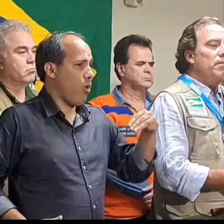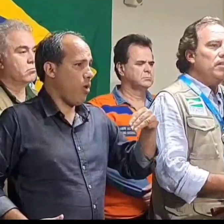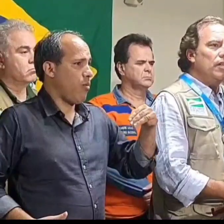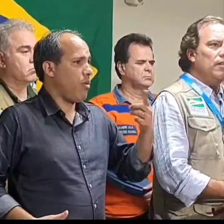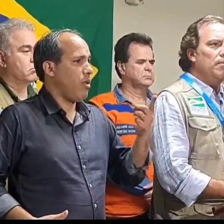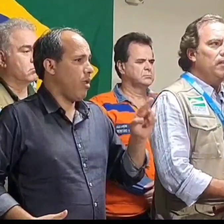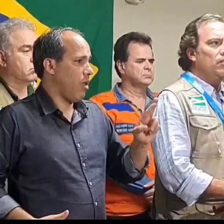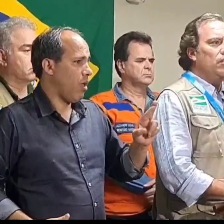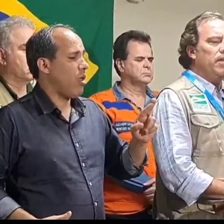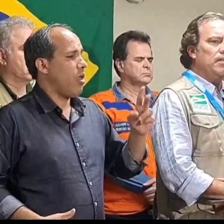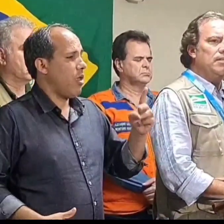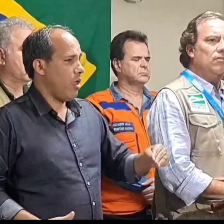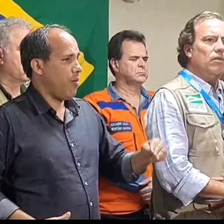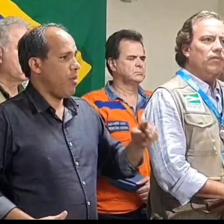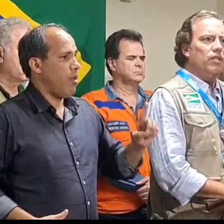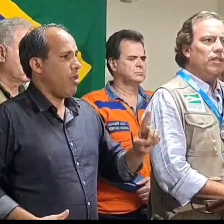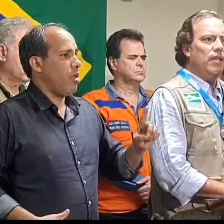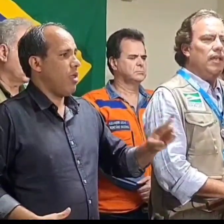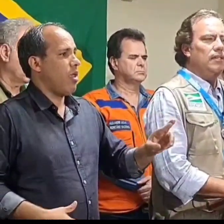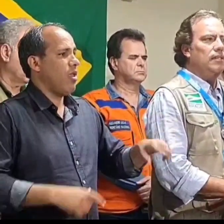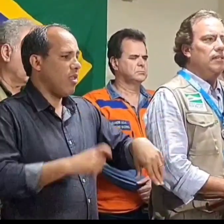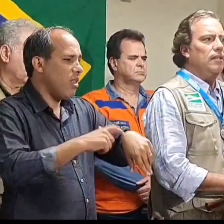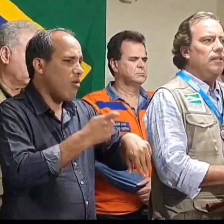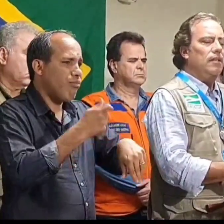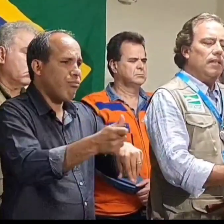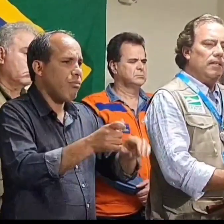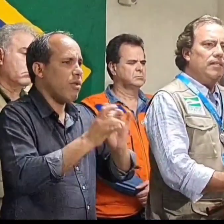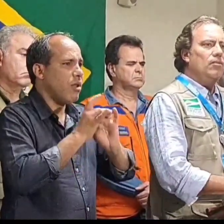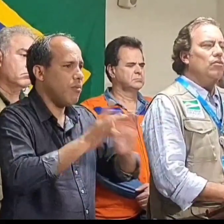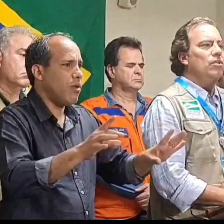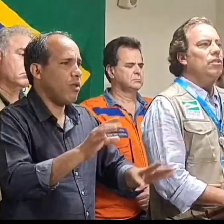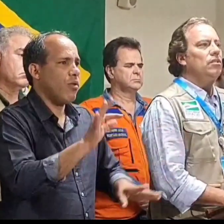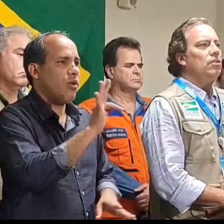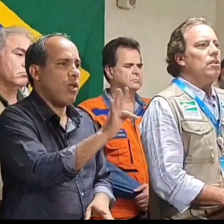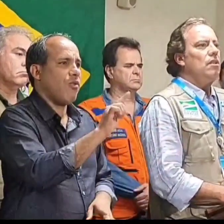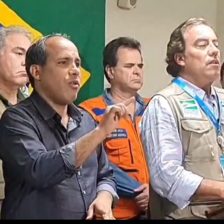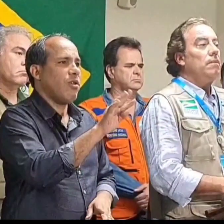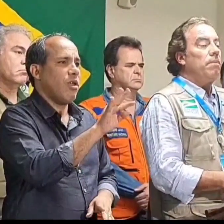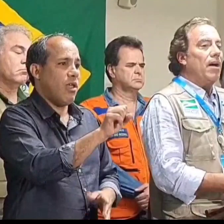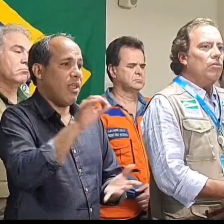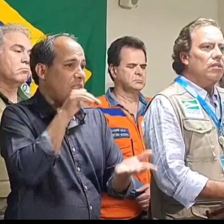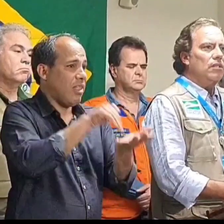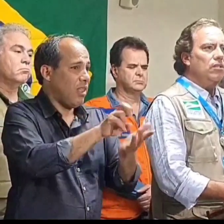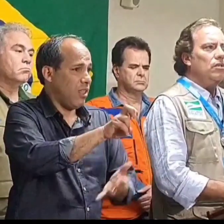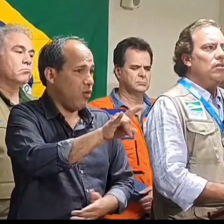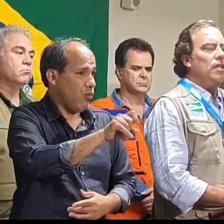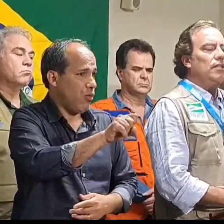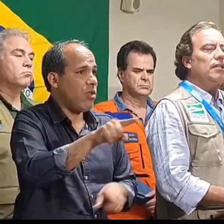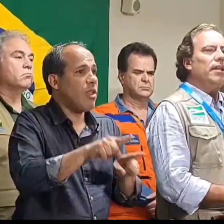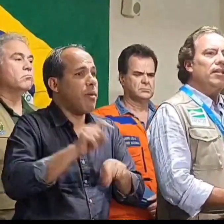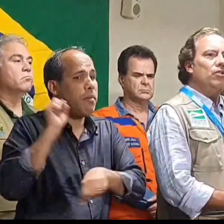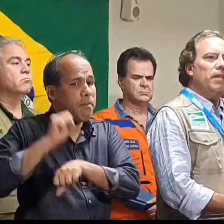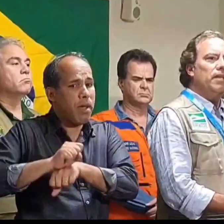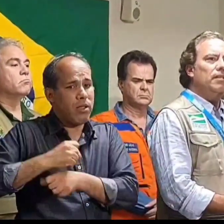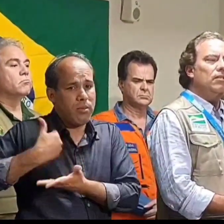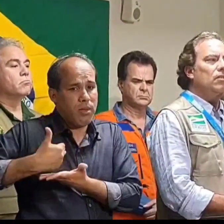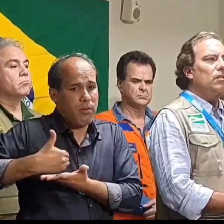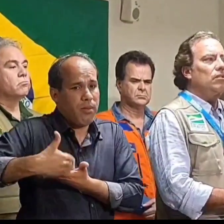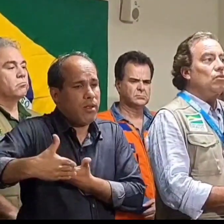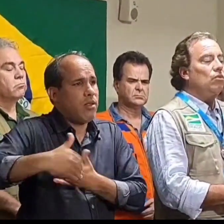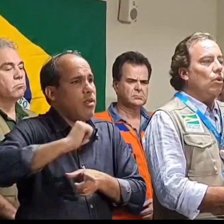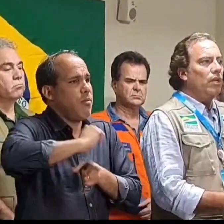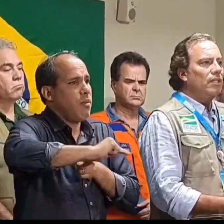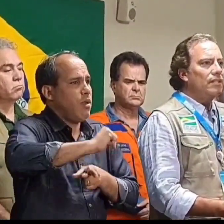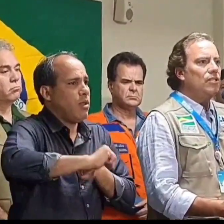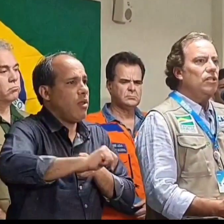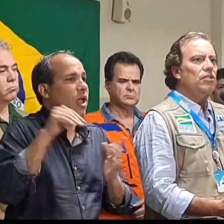faremos imediatamente liberação do FGTS em até 5 dias, pausas de até 3 meses